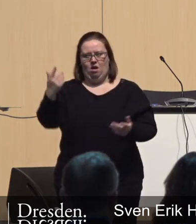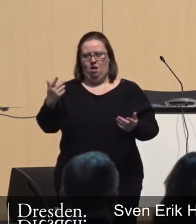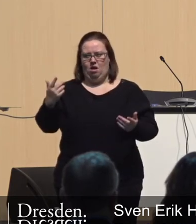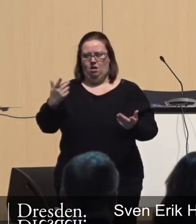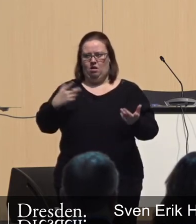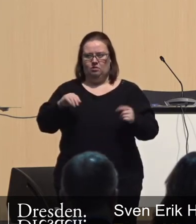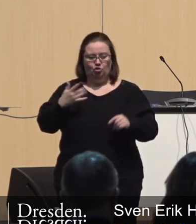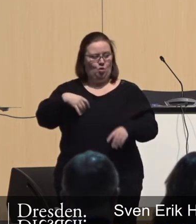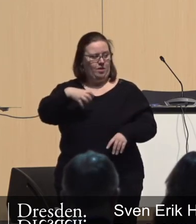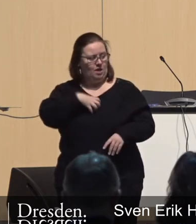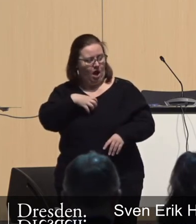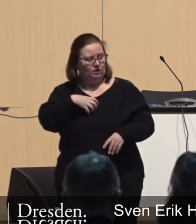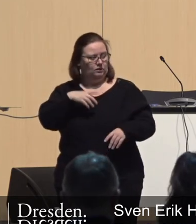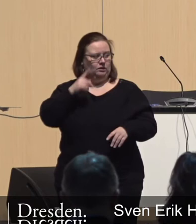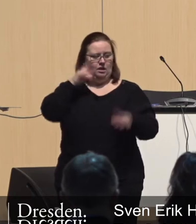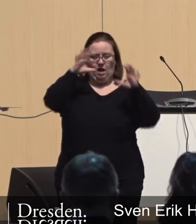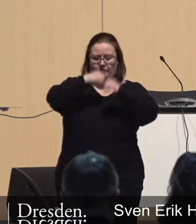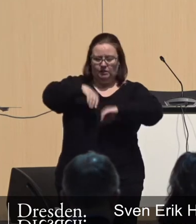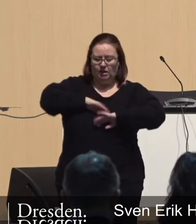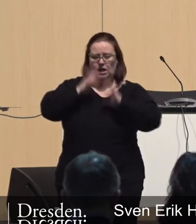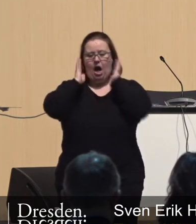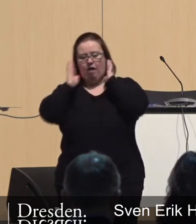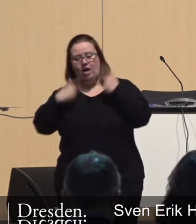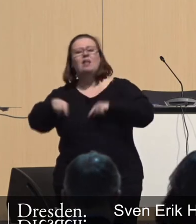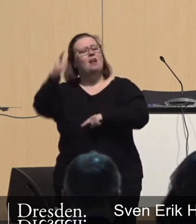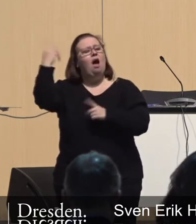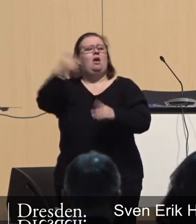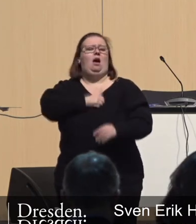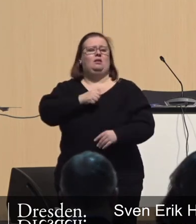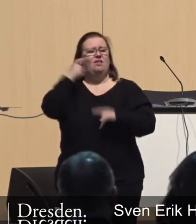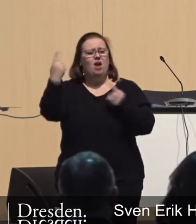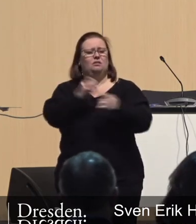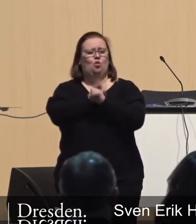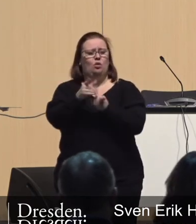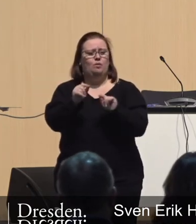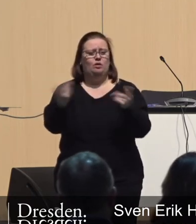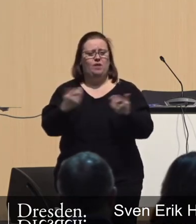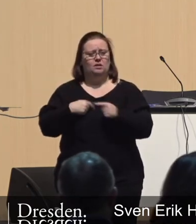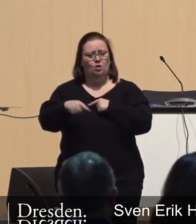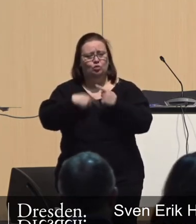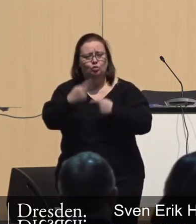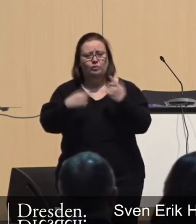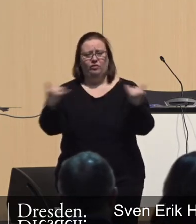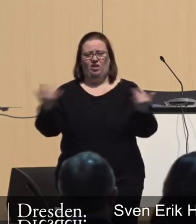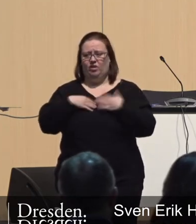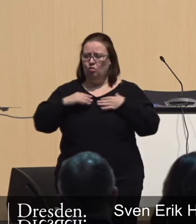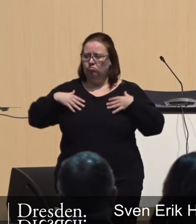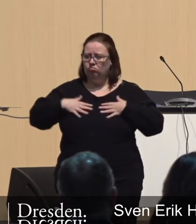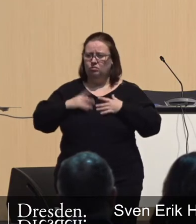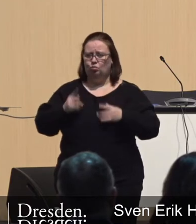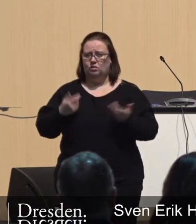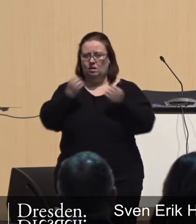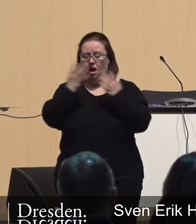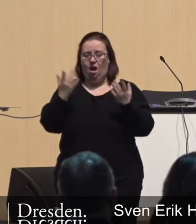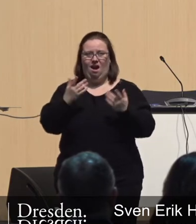nur mit Angst jeden Abend ins Bett gehen können. Ja, wir haben alle Angst davor, wissen auch alle, was auf uns drauf zurollt und wie wir mit dem umgehen müssen. Aber das heißt